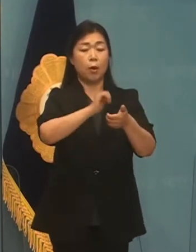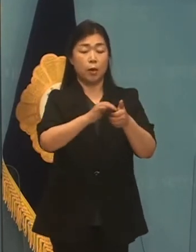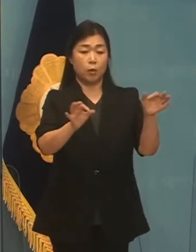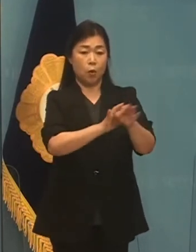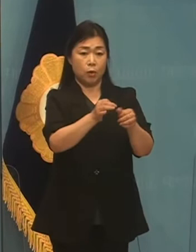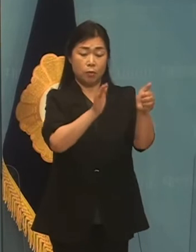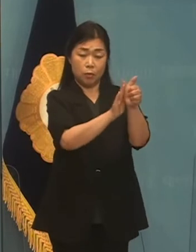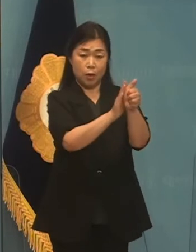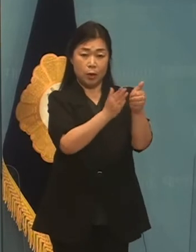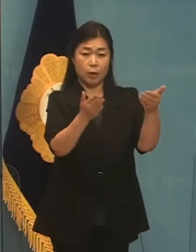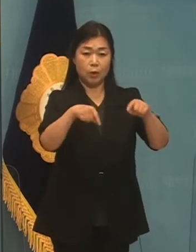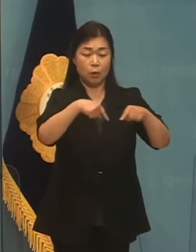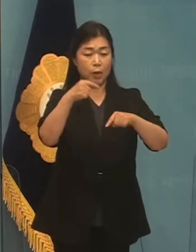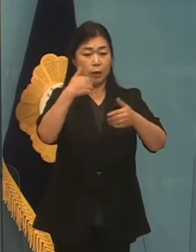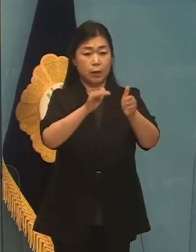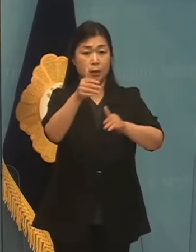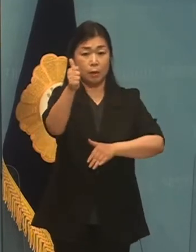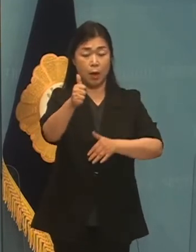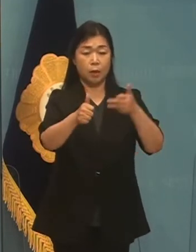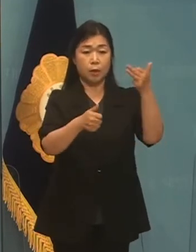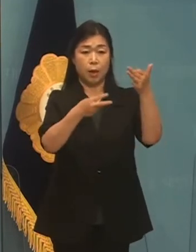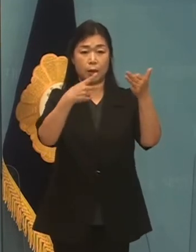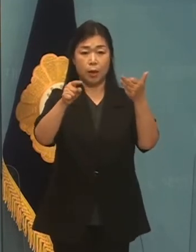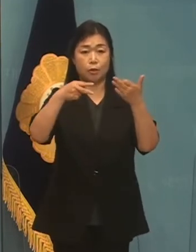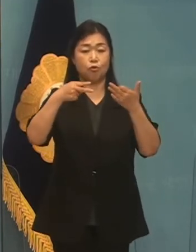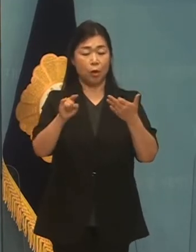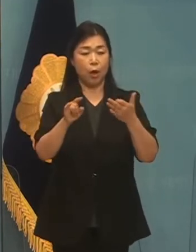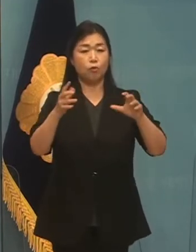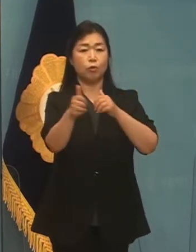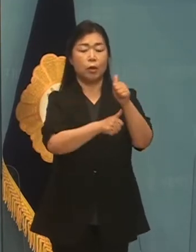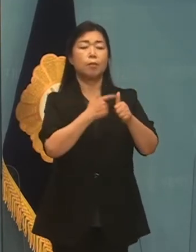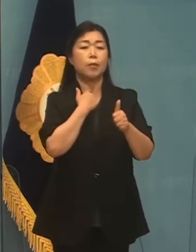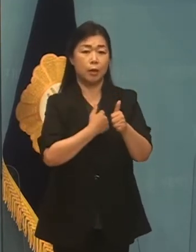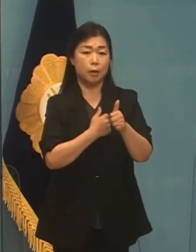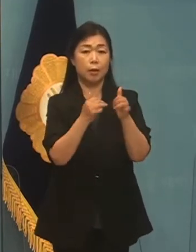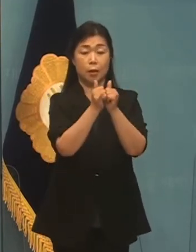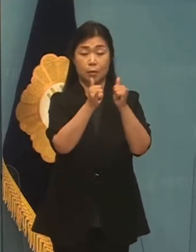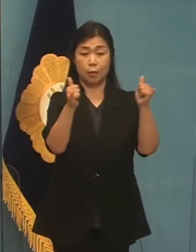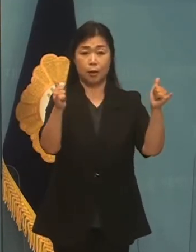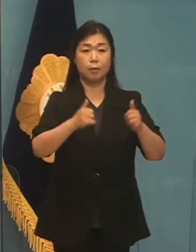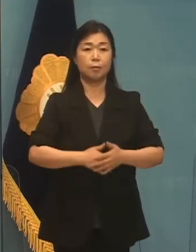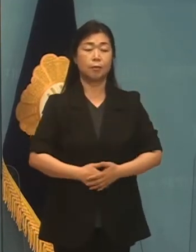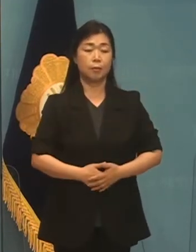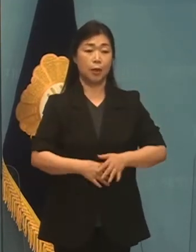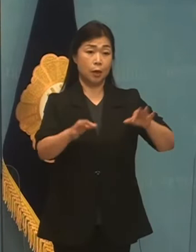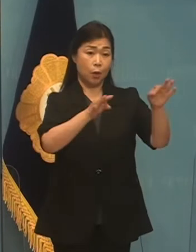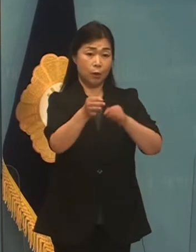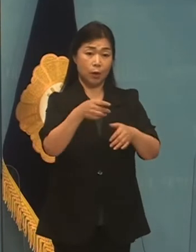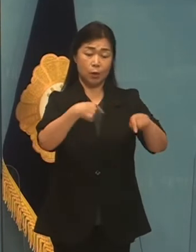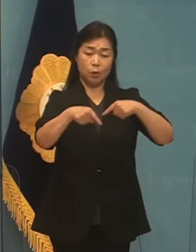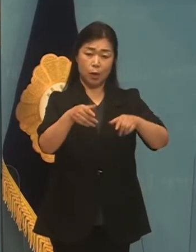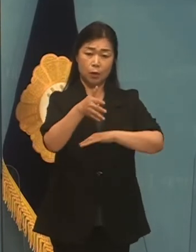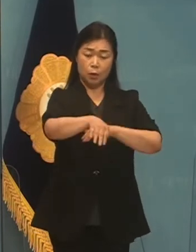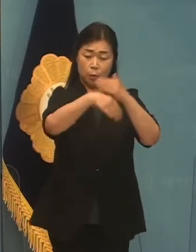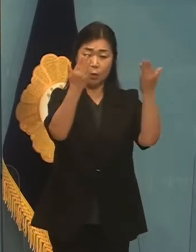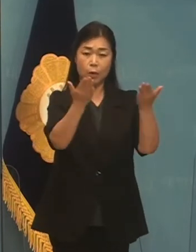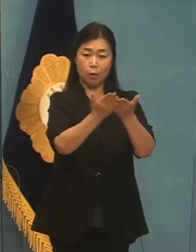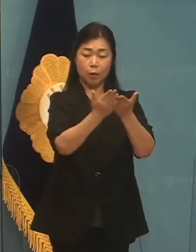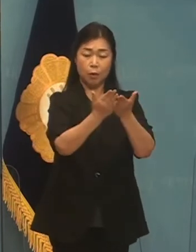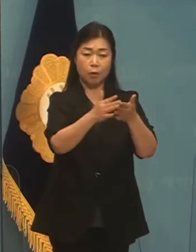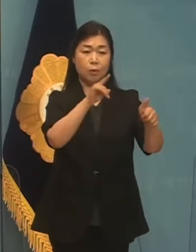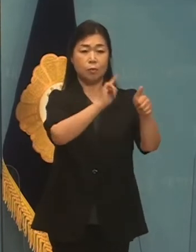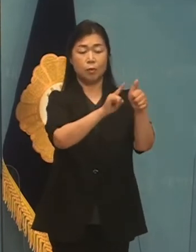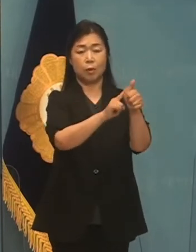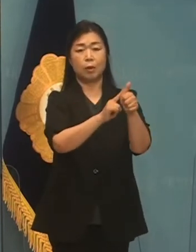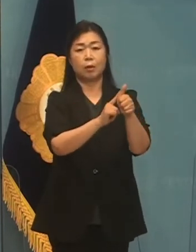경제수석과 정책실장, 18대, 19대 국회의원을 지낸 경제통으로서 경제정책 전반에 대한 윤 후보에